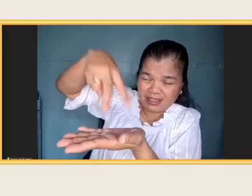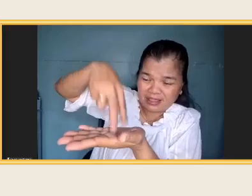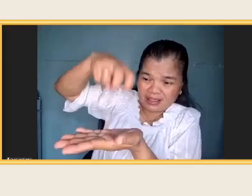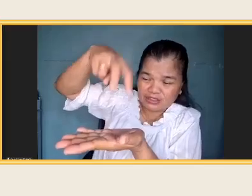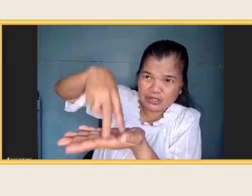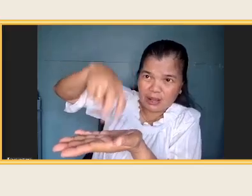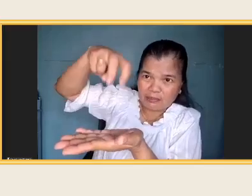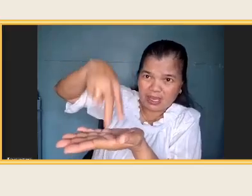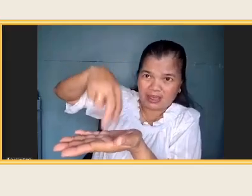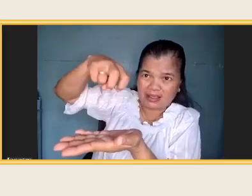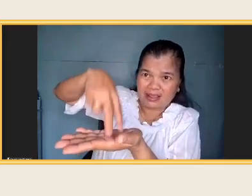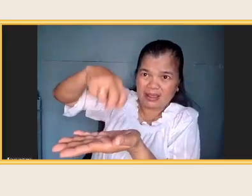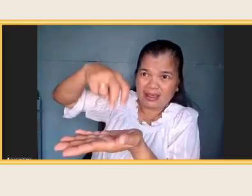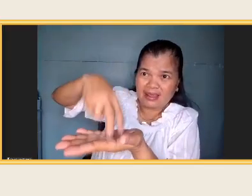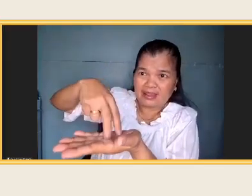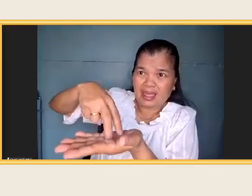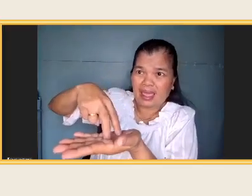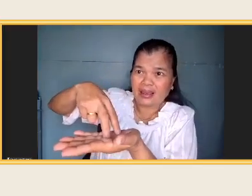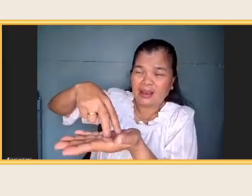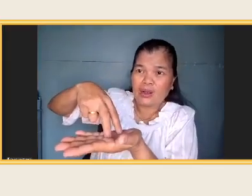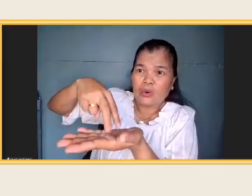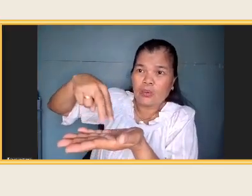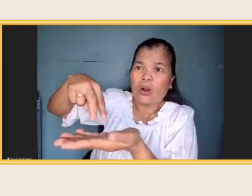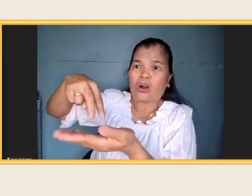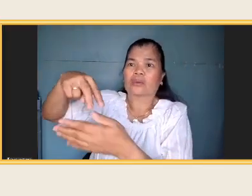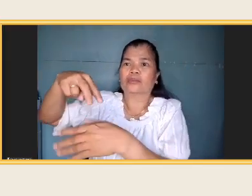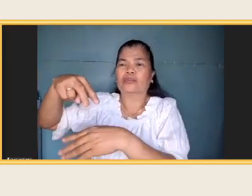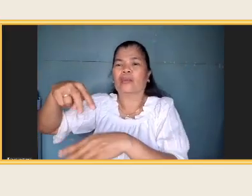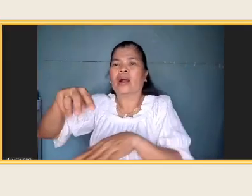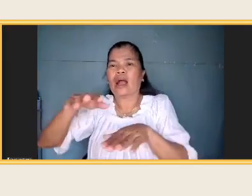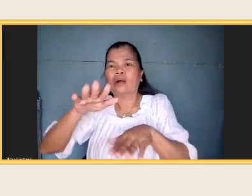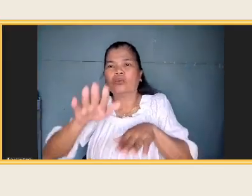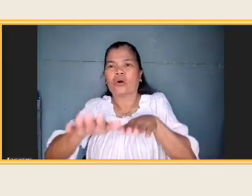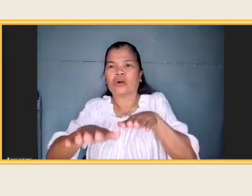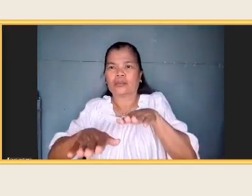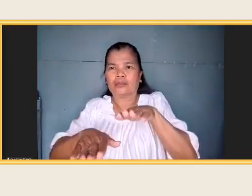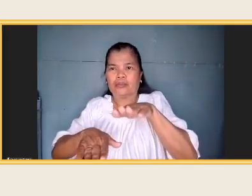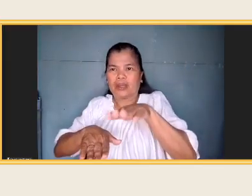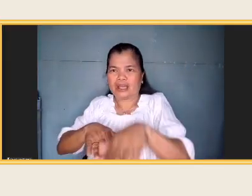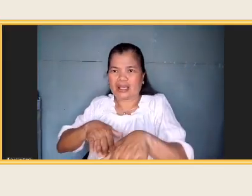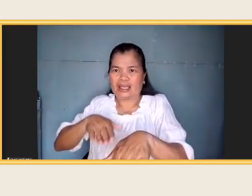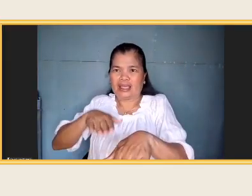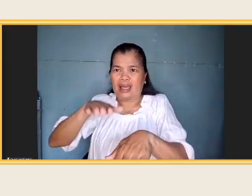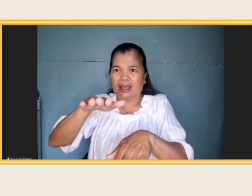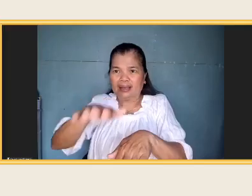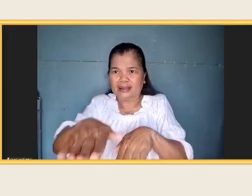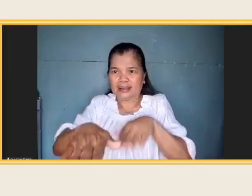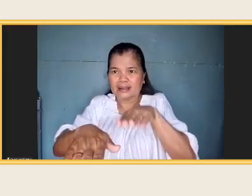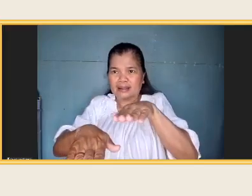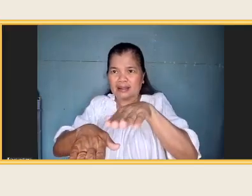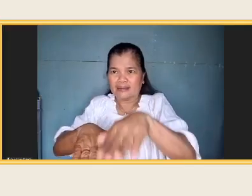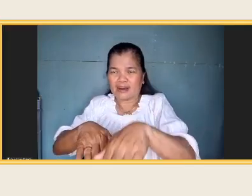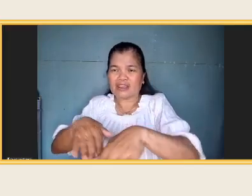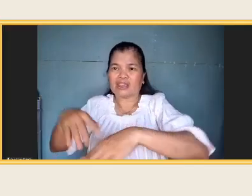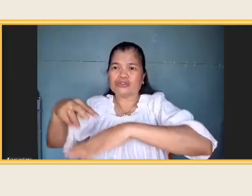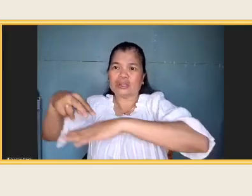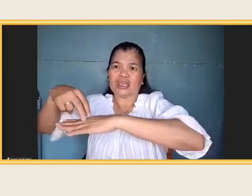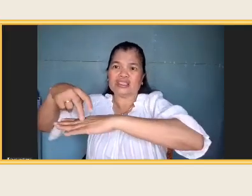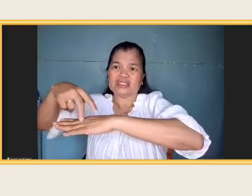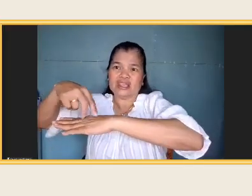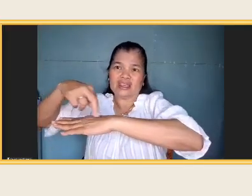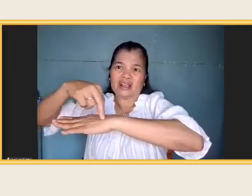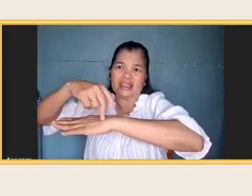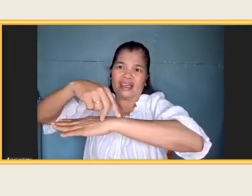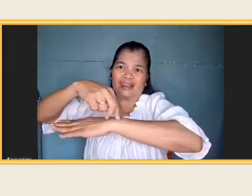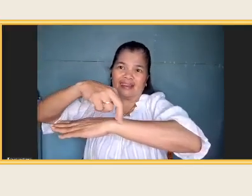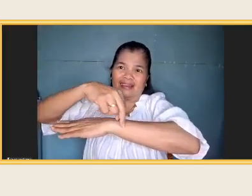the feet jumping. Then, walk. Ang walk, pwedeng ganyan. Variation